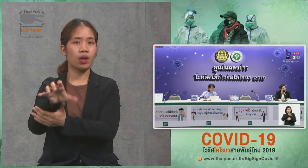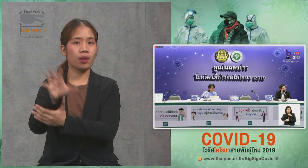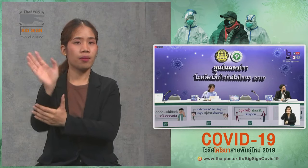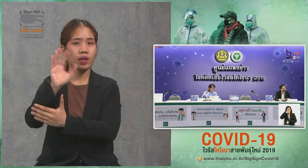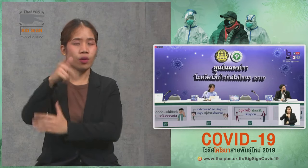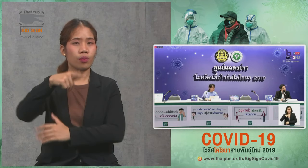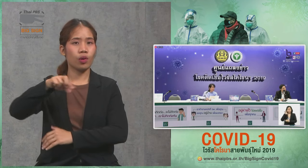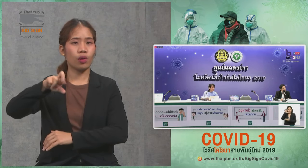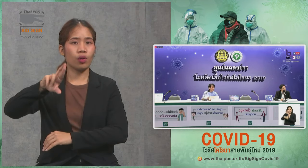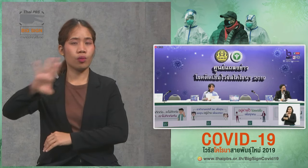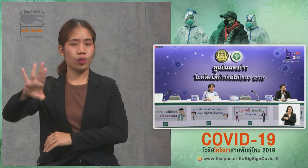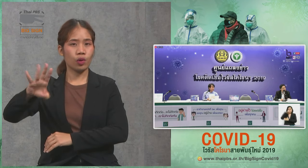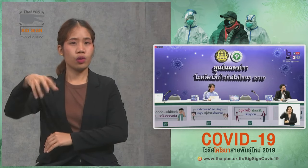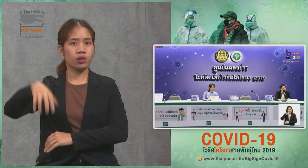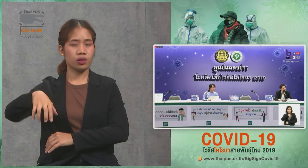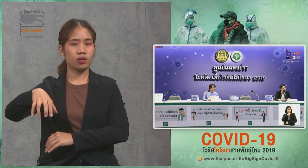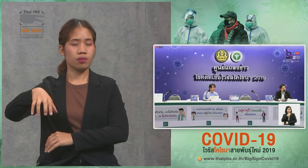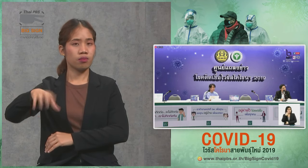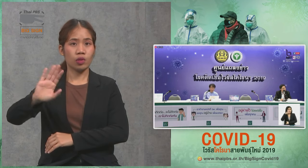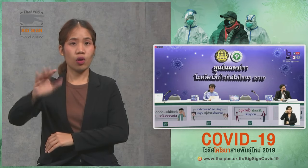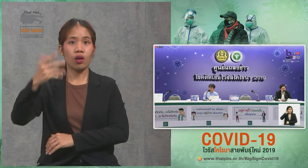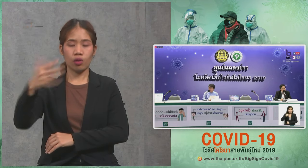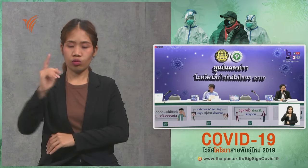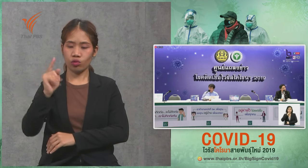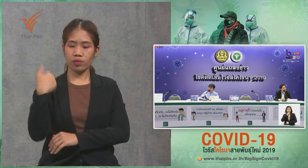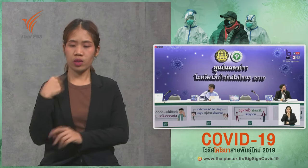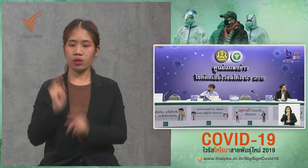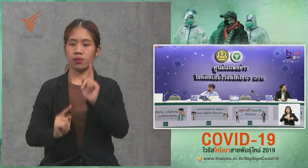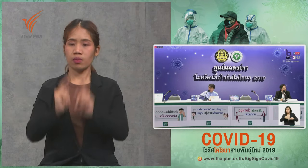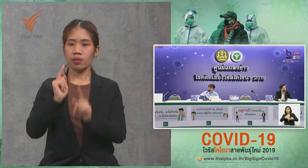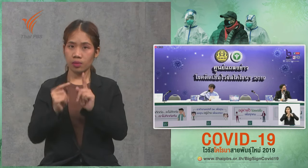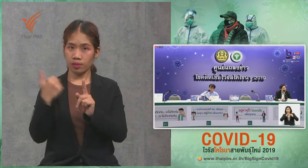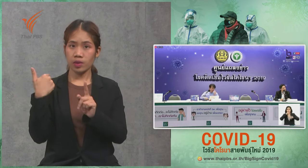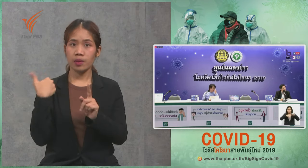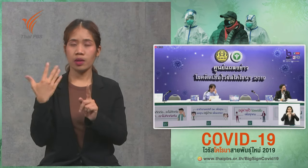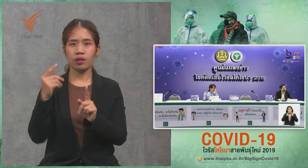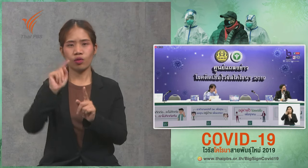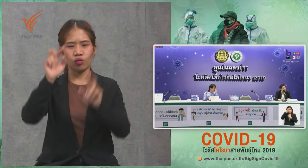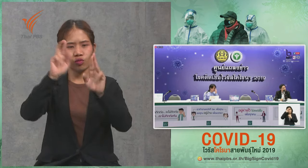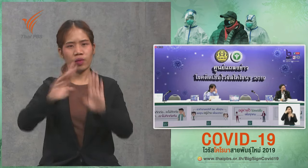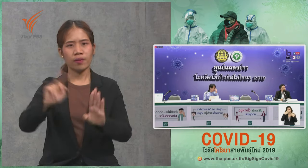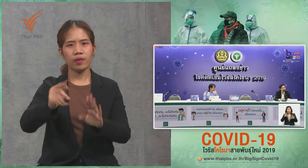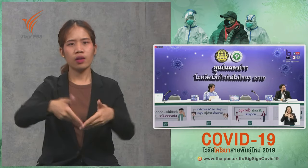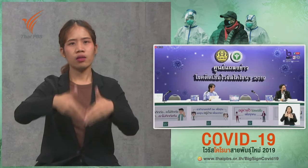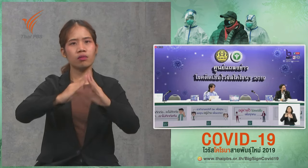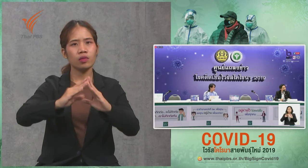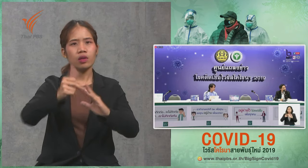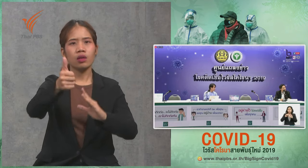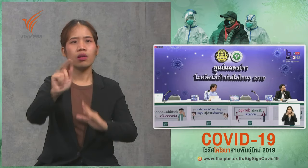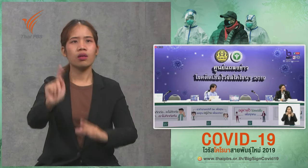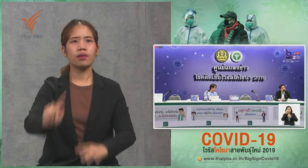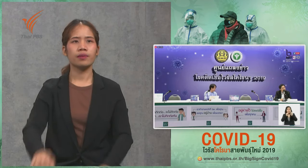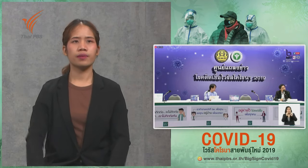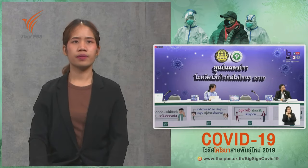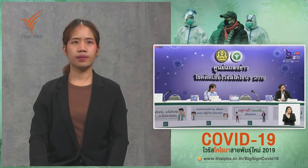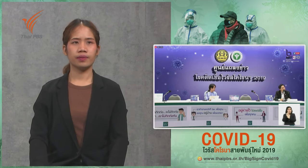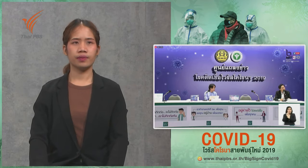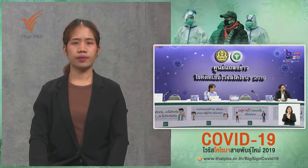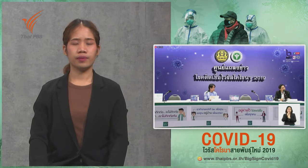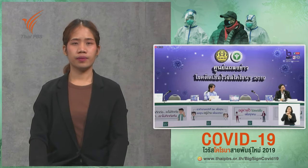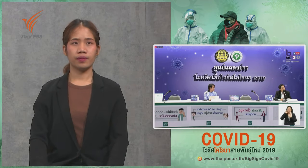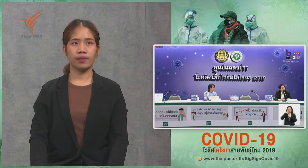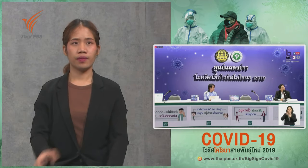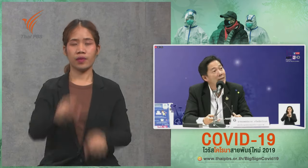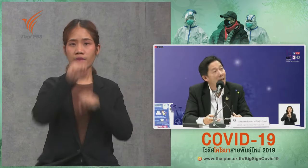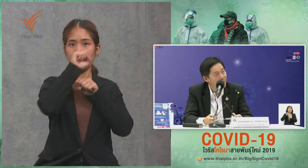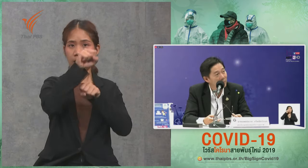พรบสถานพยาบาลใช่ไหมคะแล้วมันต้องมีเกณฑ์ประเมินไหมคะว่าต้องแบบไหนถึงจะตั้งได้อย่างเงี้ยค่ะ ครับเป็นประก